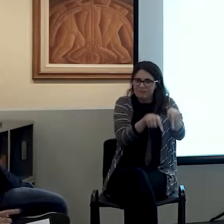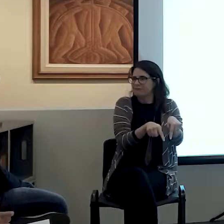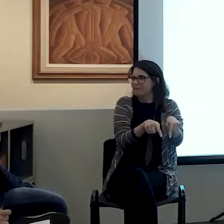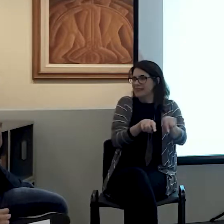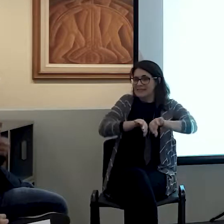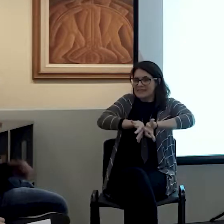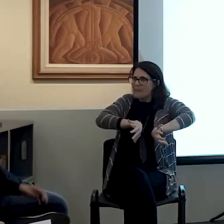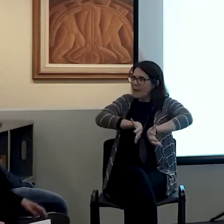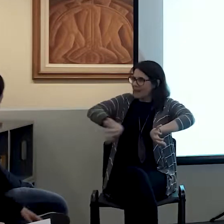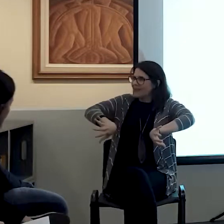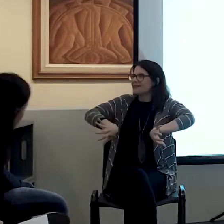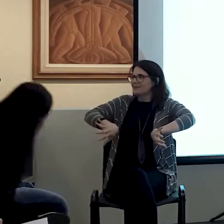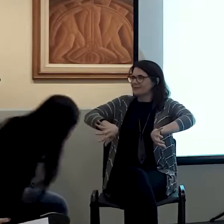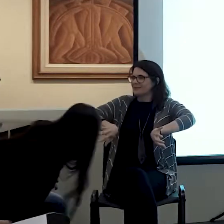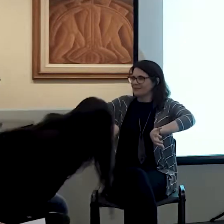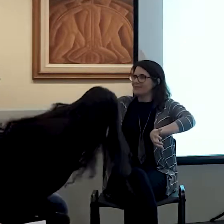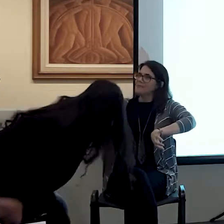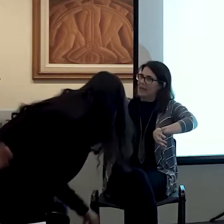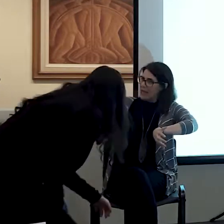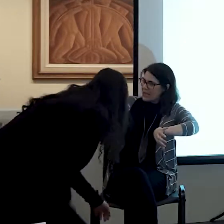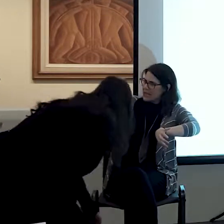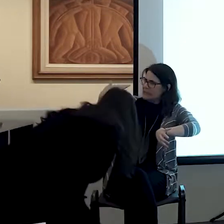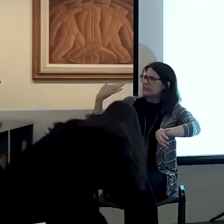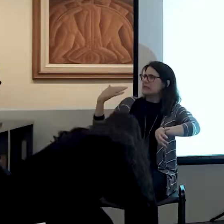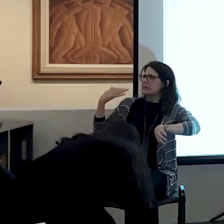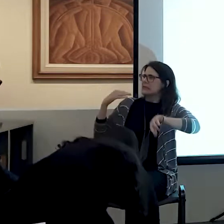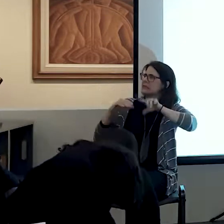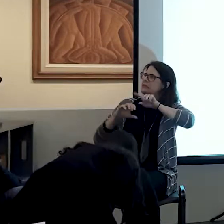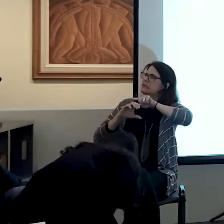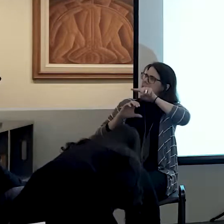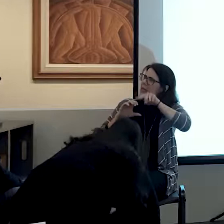Como as ciências, vamos chamar assim,